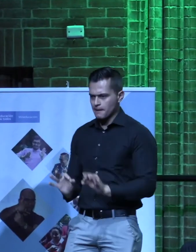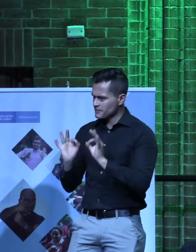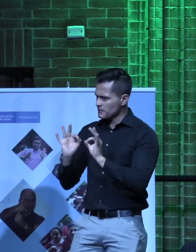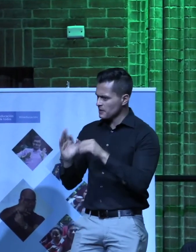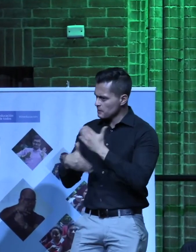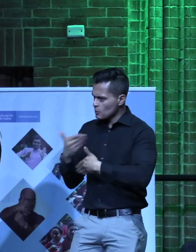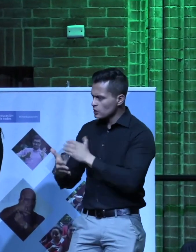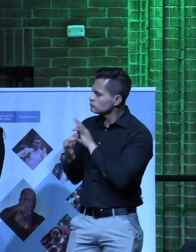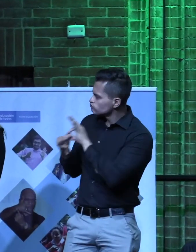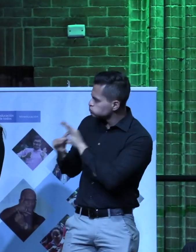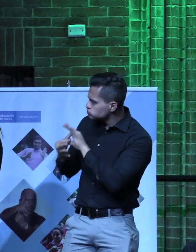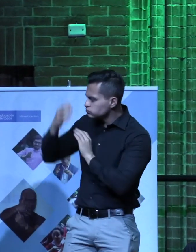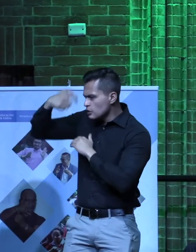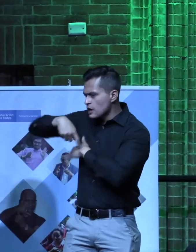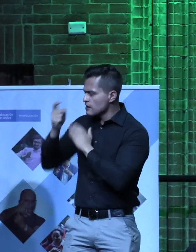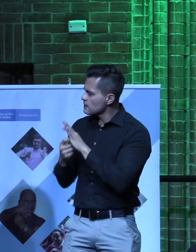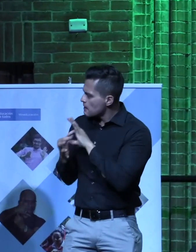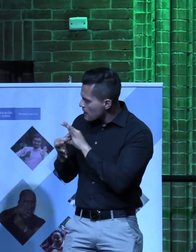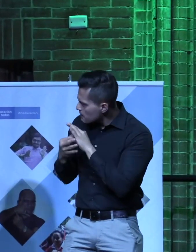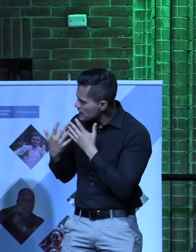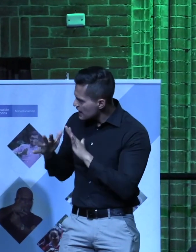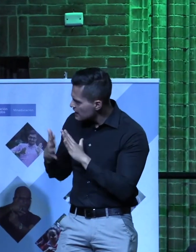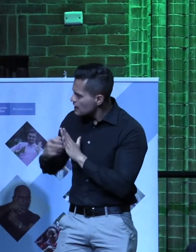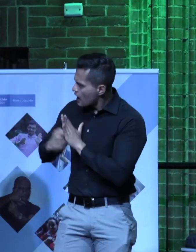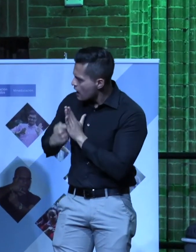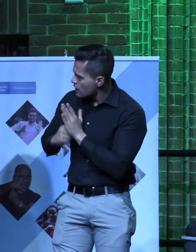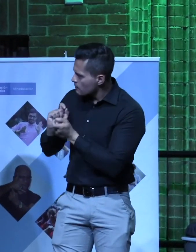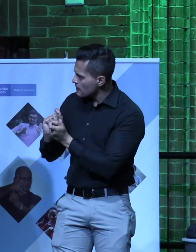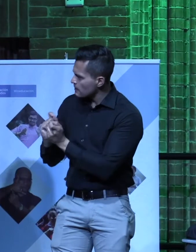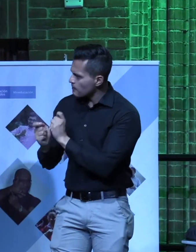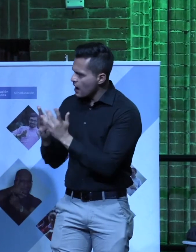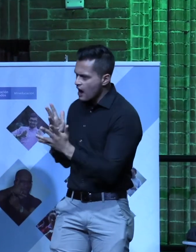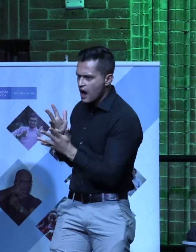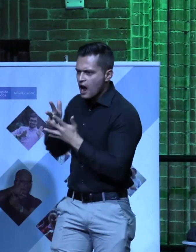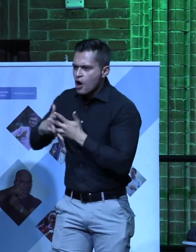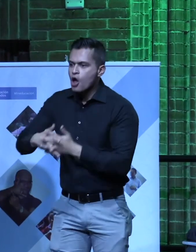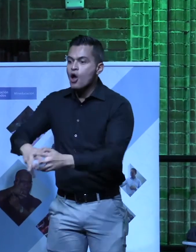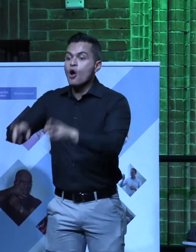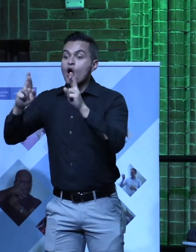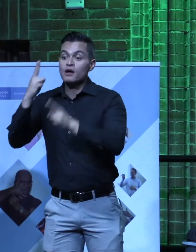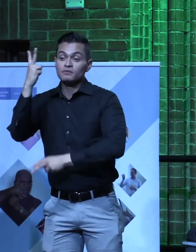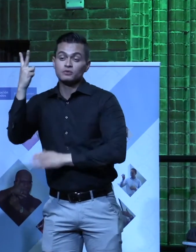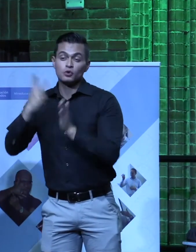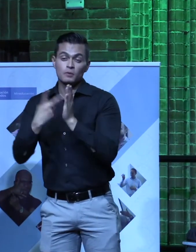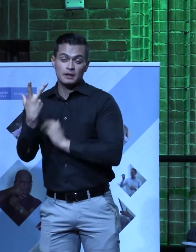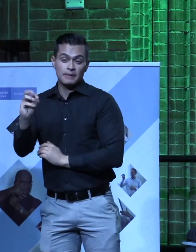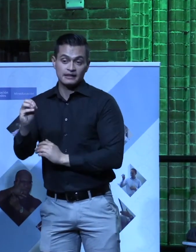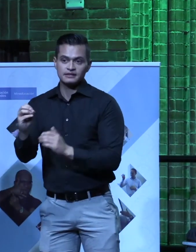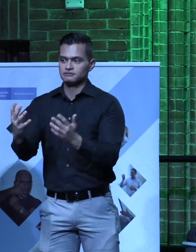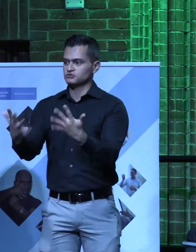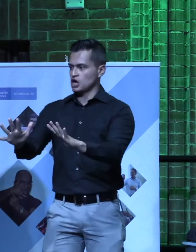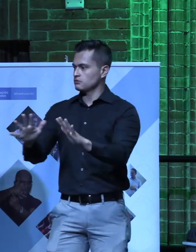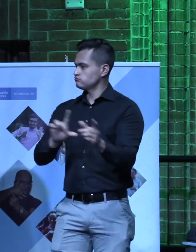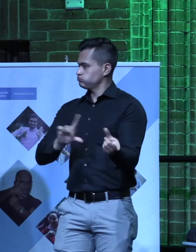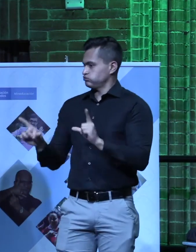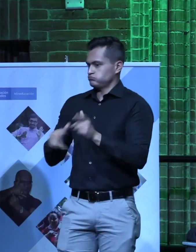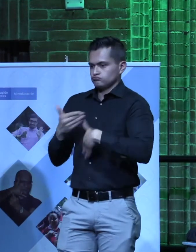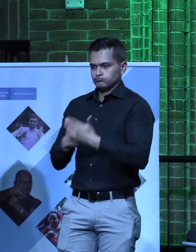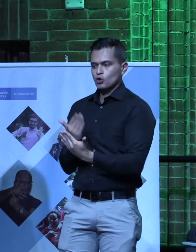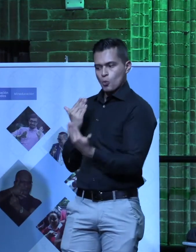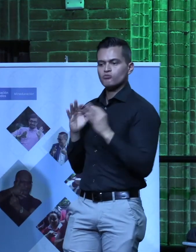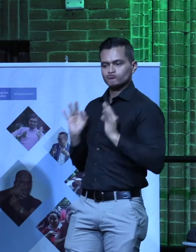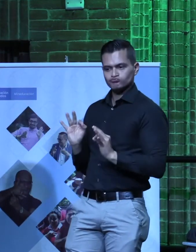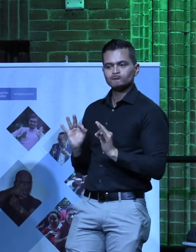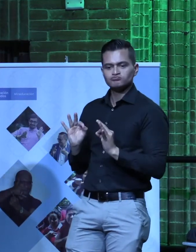prueba, con la expectativa que en 2020 y 2021 podamos tener una prueba final que esté lista, que sea confiable y que sea